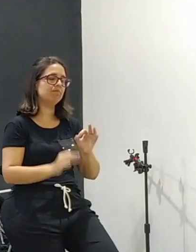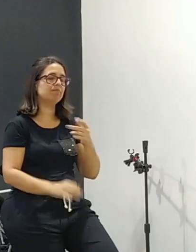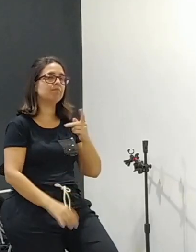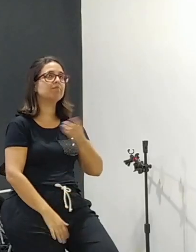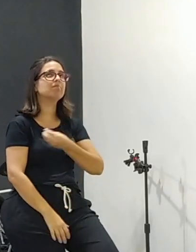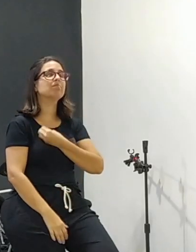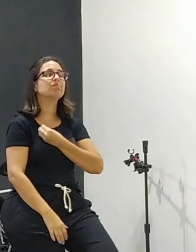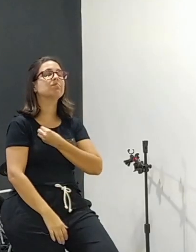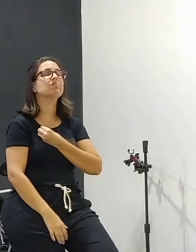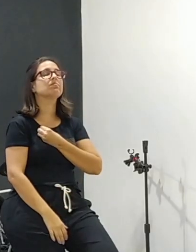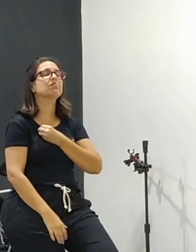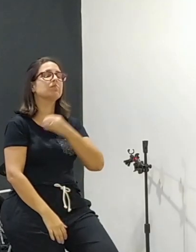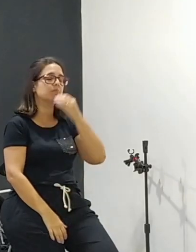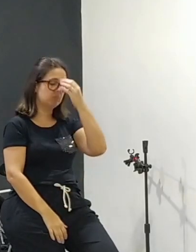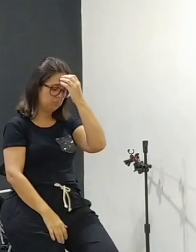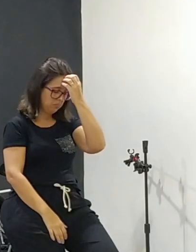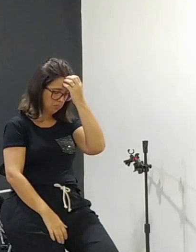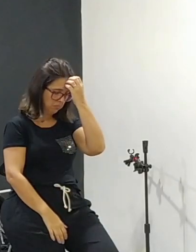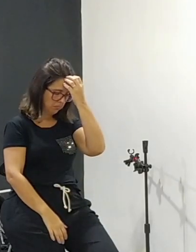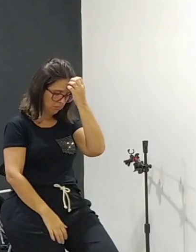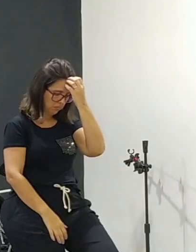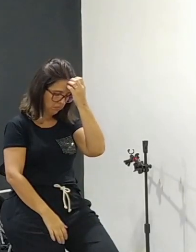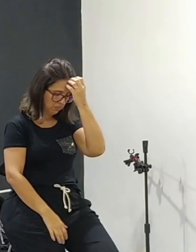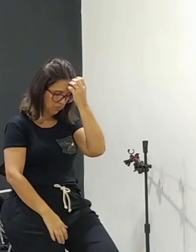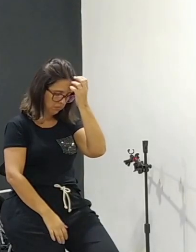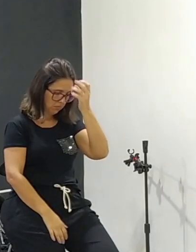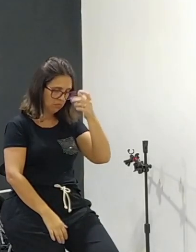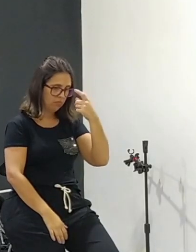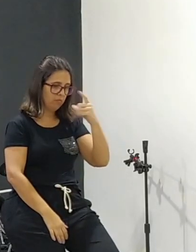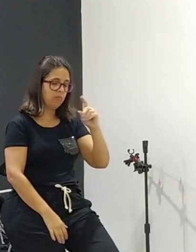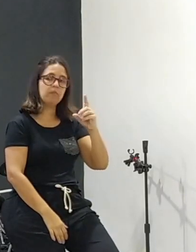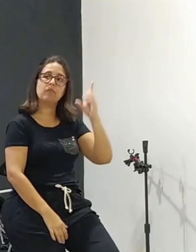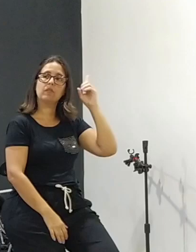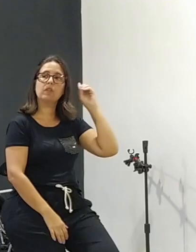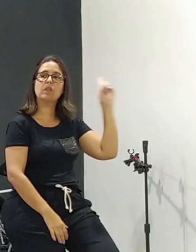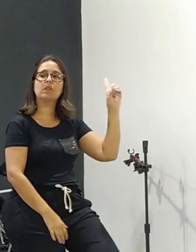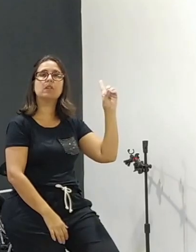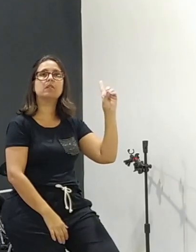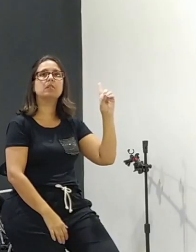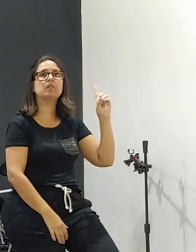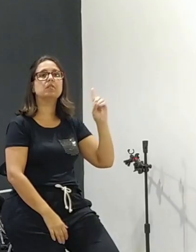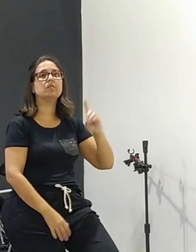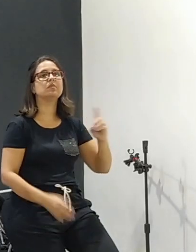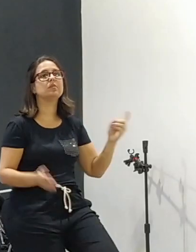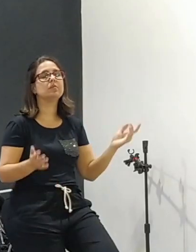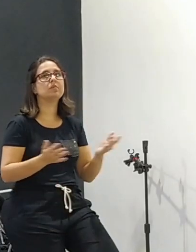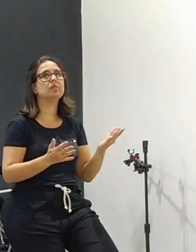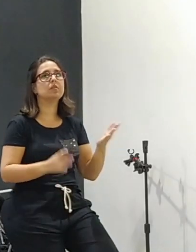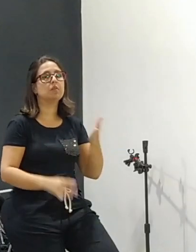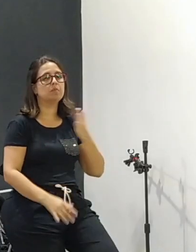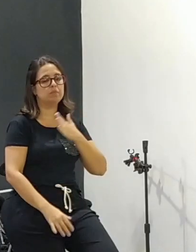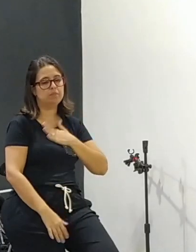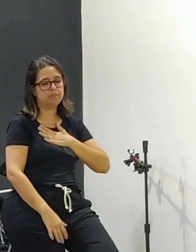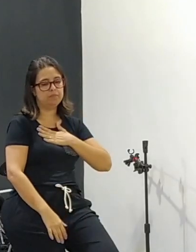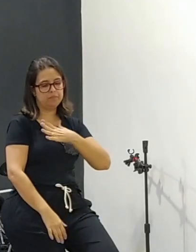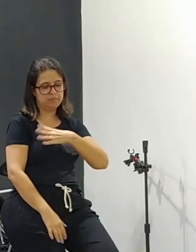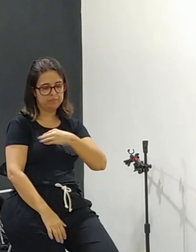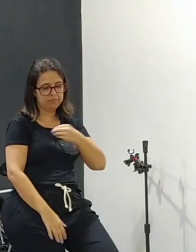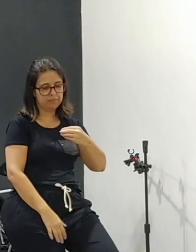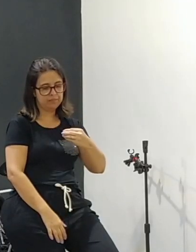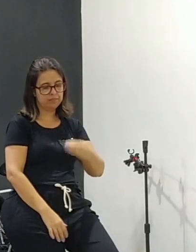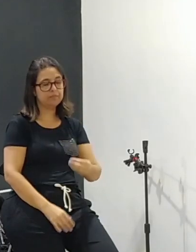partir do momento em que Ele for o teu Deus, Ele vai dizer para você: você agora é meu